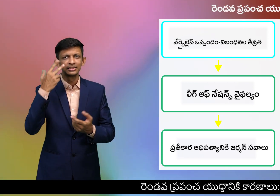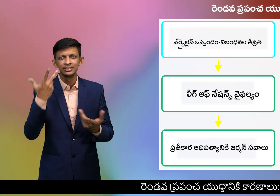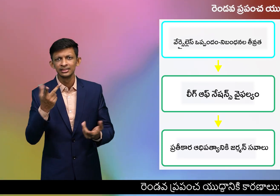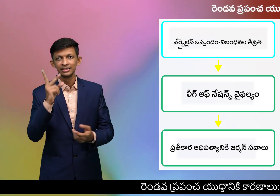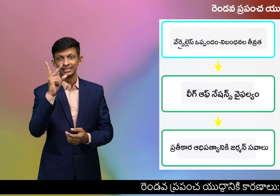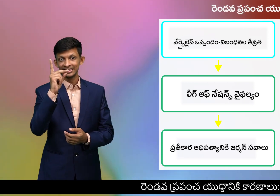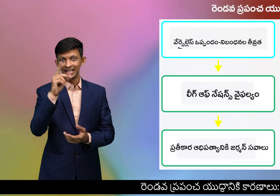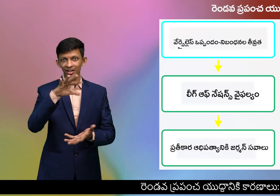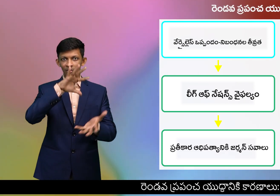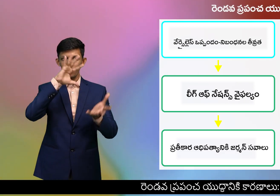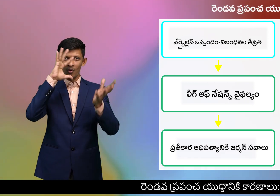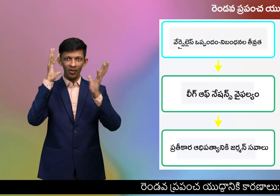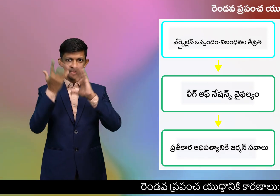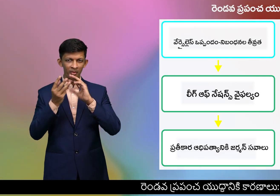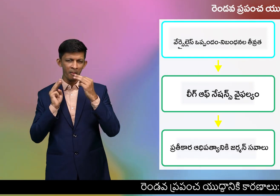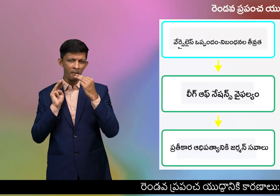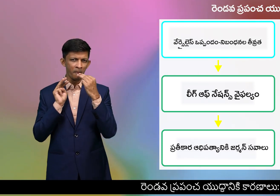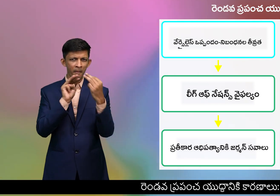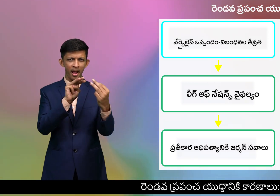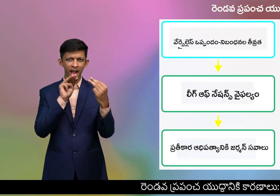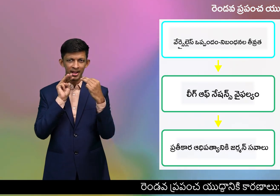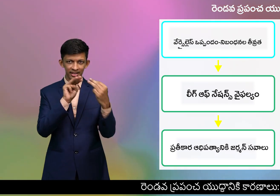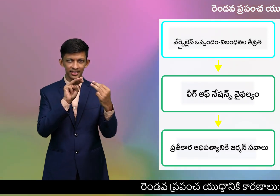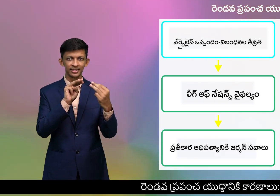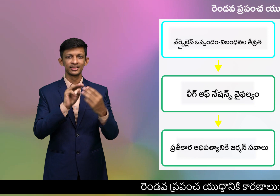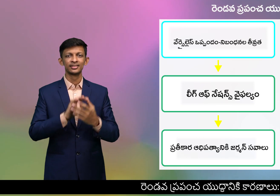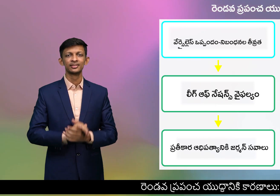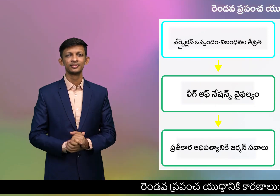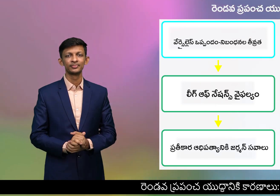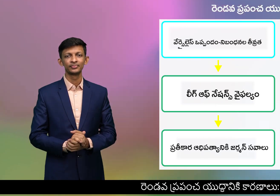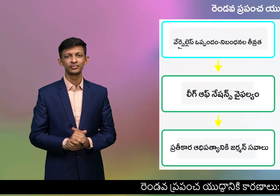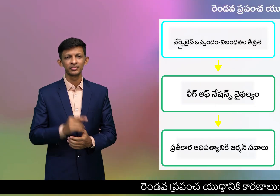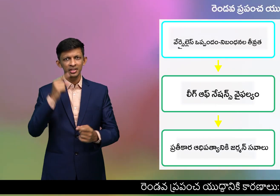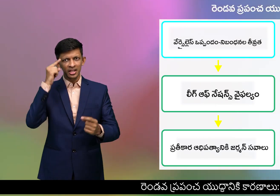రెండవ ప్రపంచ యుద్ధానికి కారణాలు.